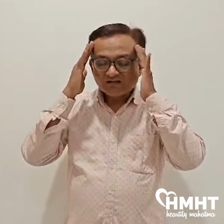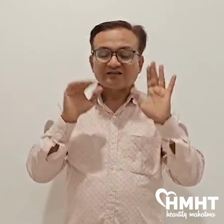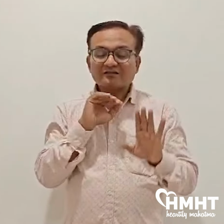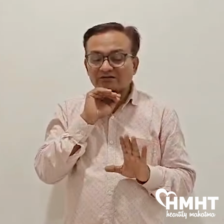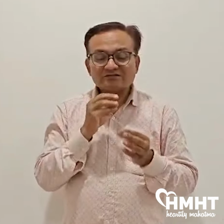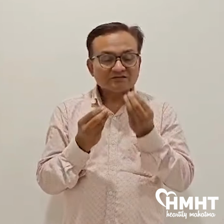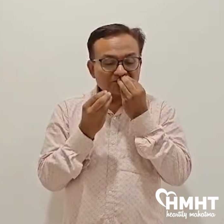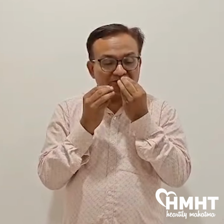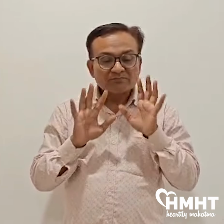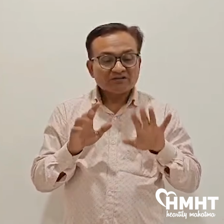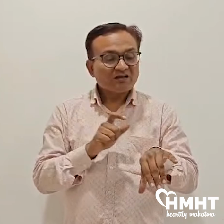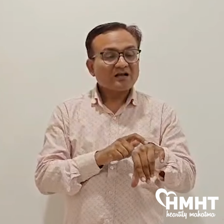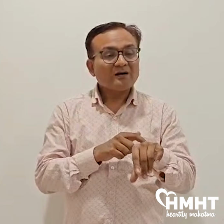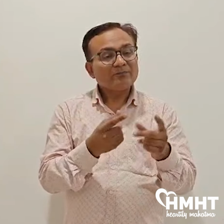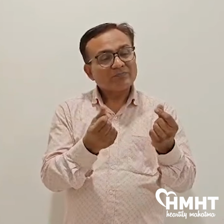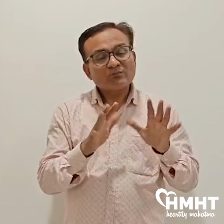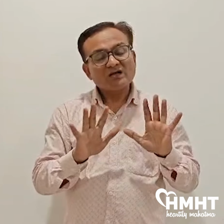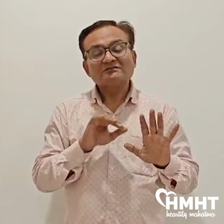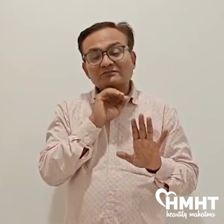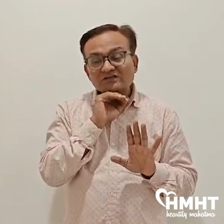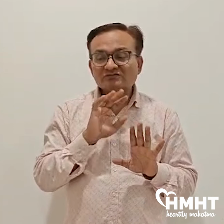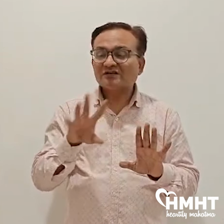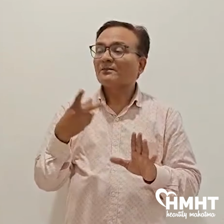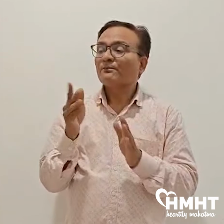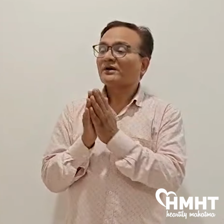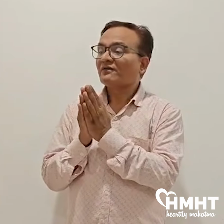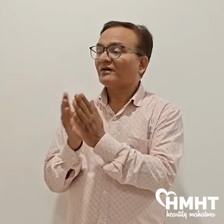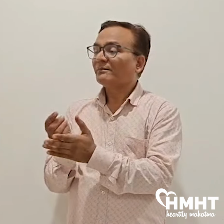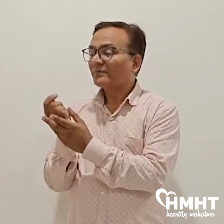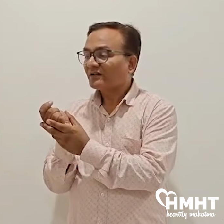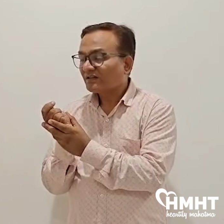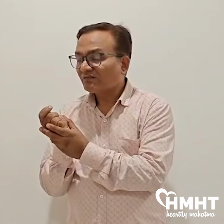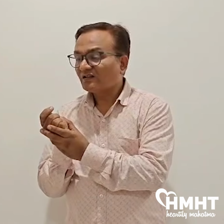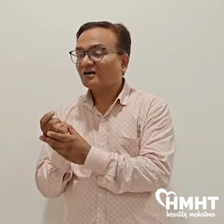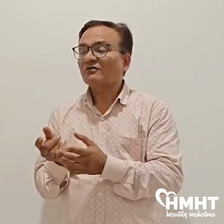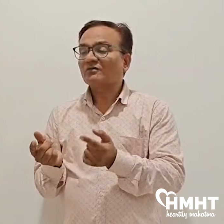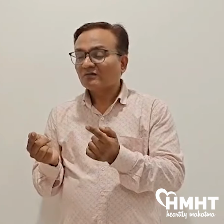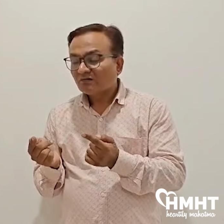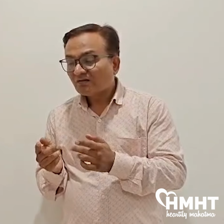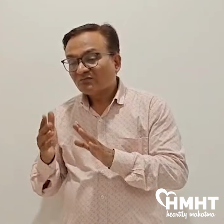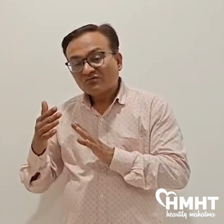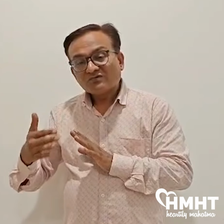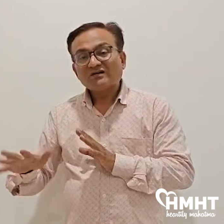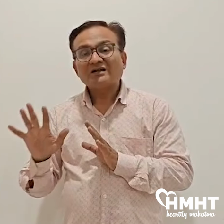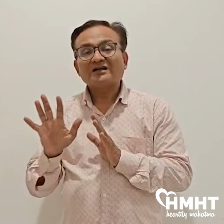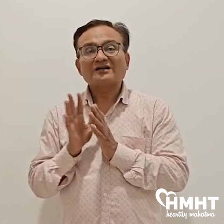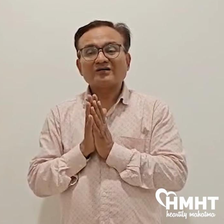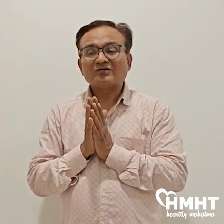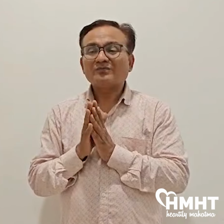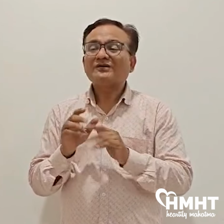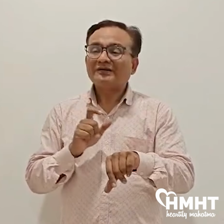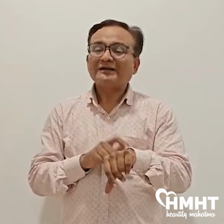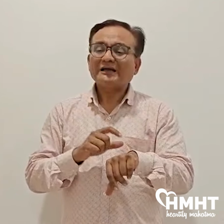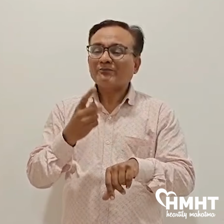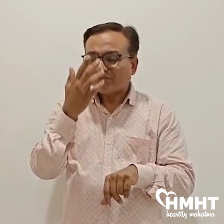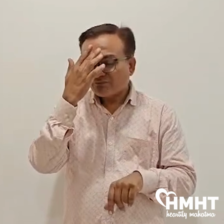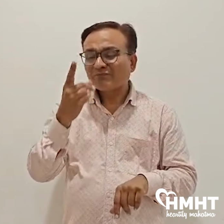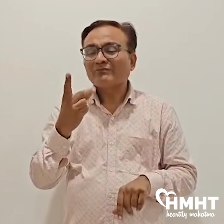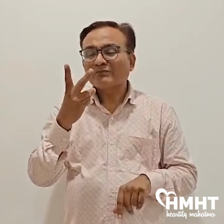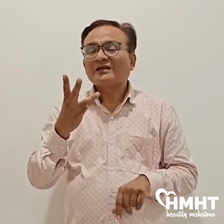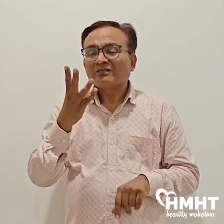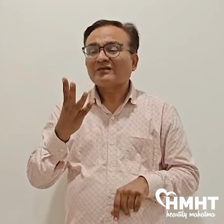હા, સત્સંગ વધારો, ધર્મ વધારો, ભક્તિ વધારો. અને આ ખરાબ ટાઈમ પૂરો થતો હોય છે, 2 વર્ષે 3 વર્ષે 4